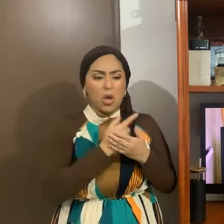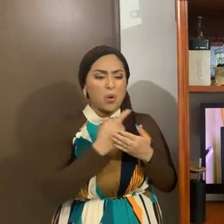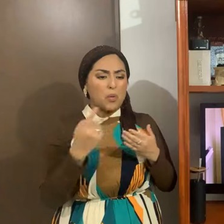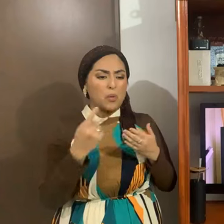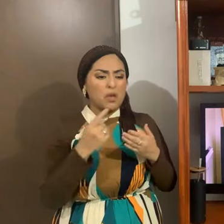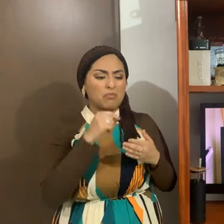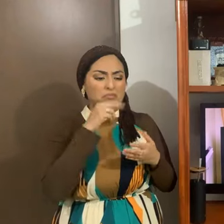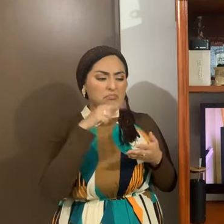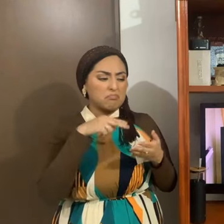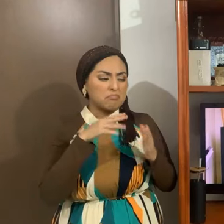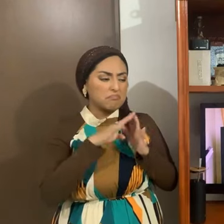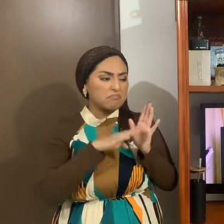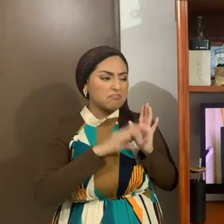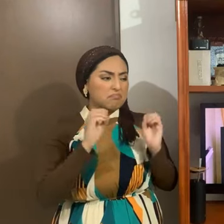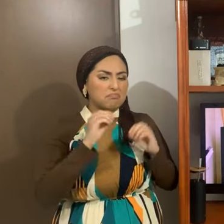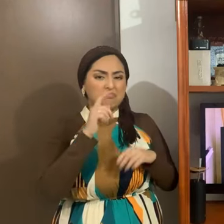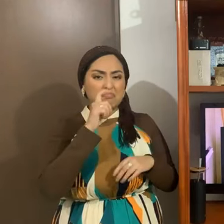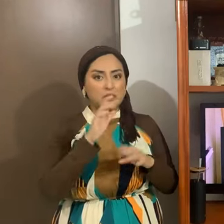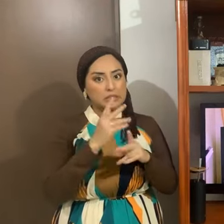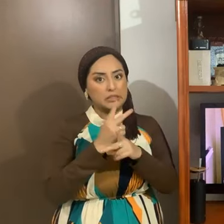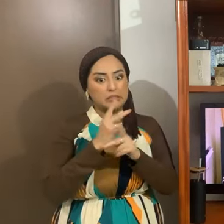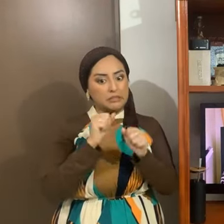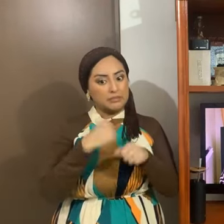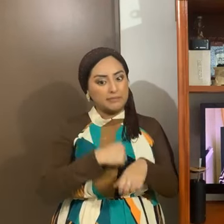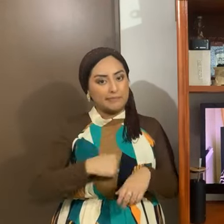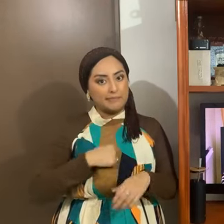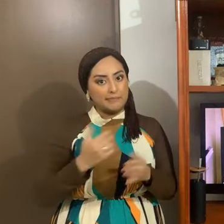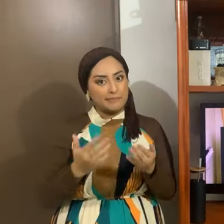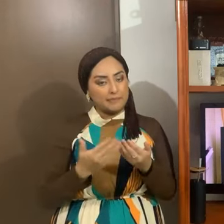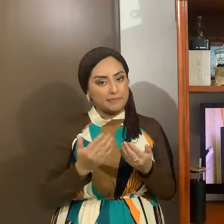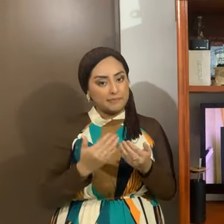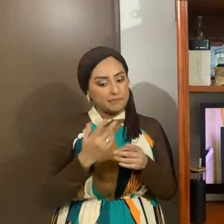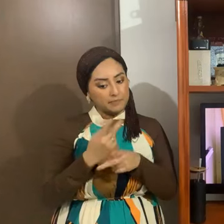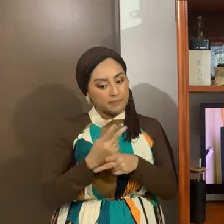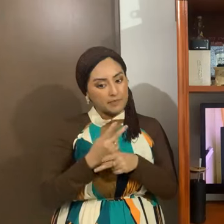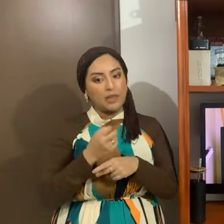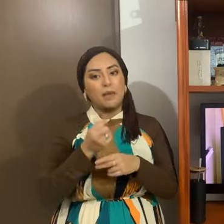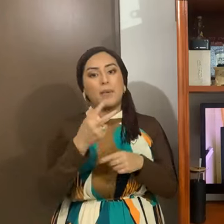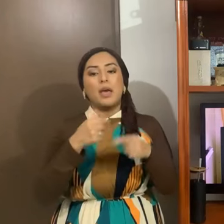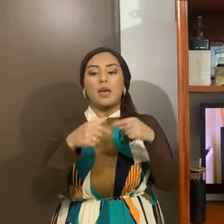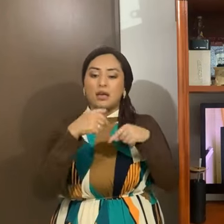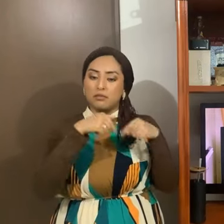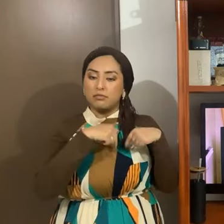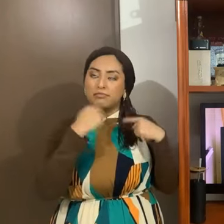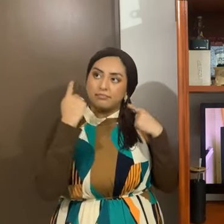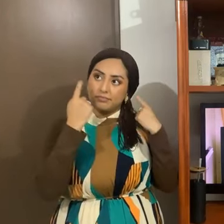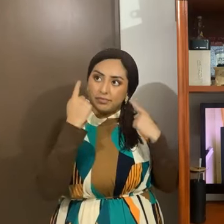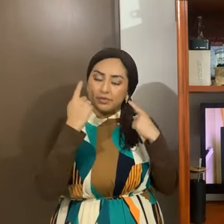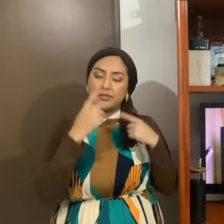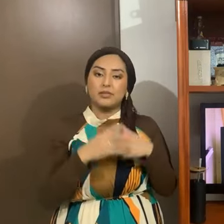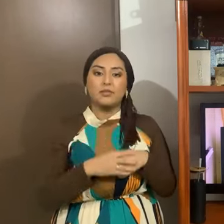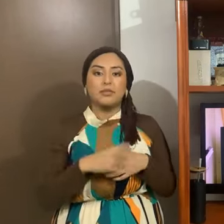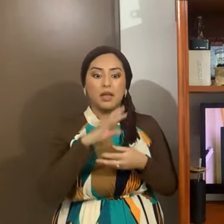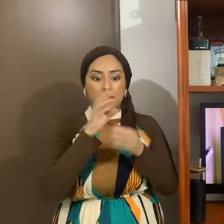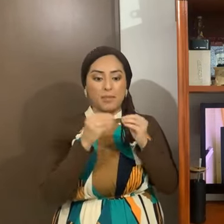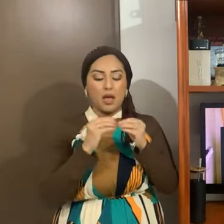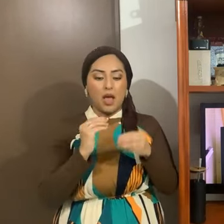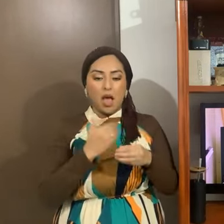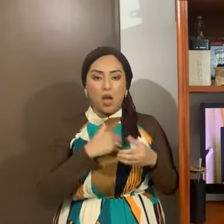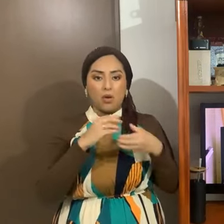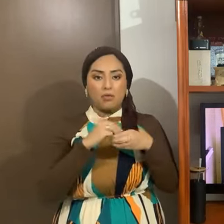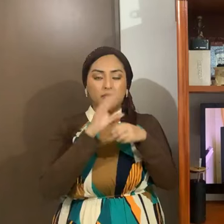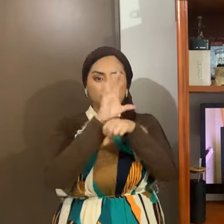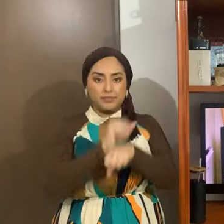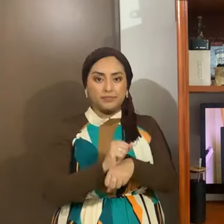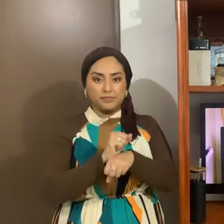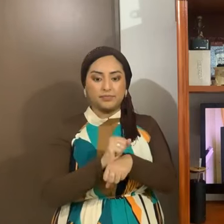semana, cuidado, más vale hacer teshuvah. Más vale arrepentirse y volver a recapacitar y a recapitular en todos nuestros